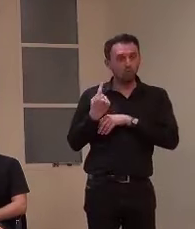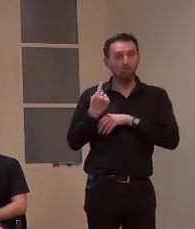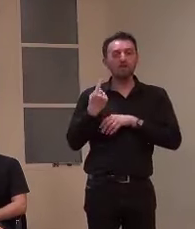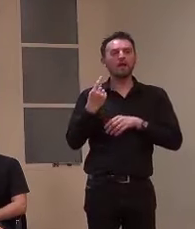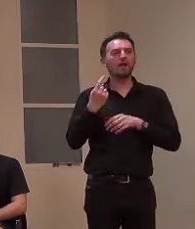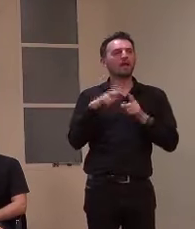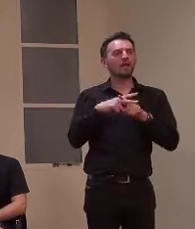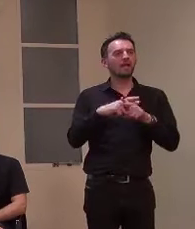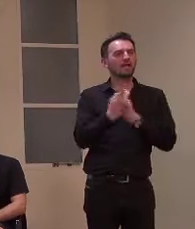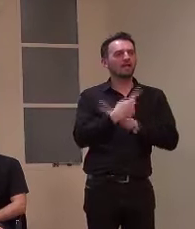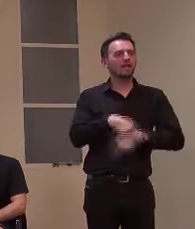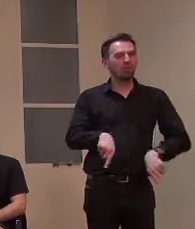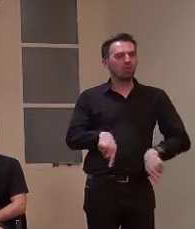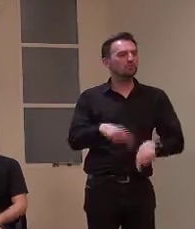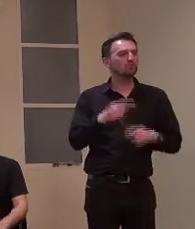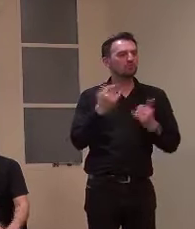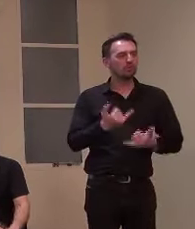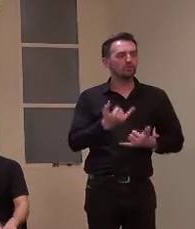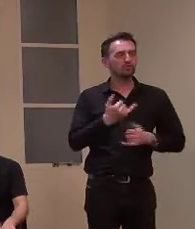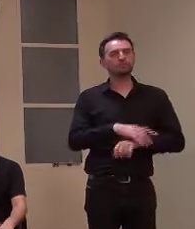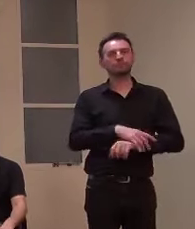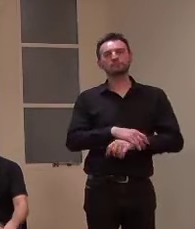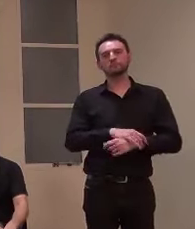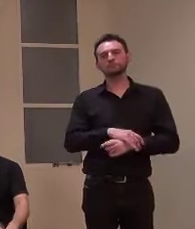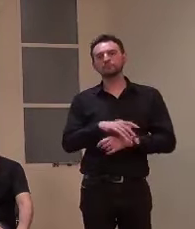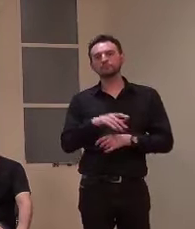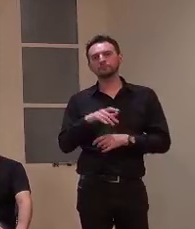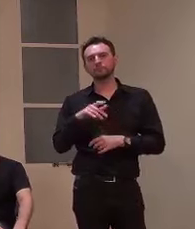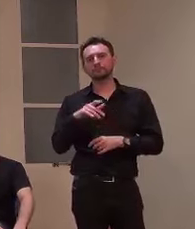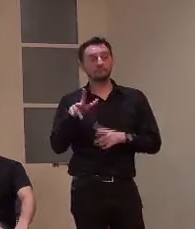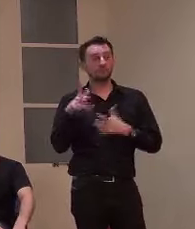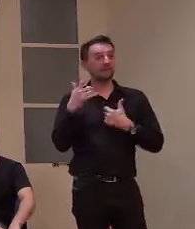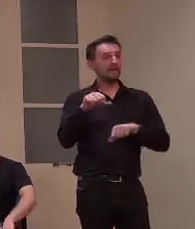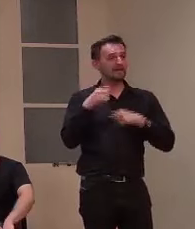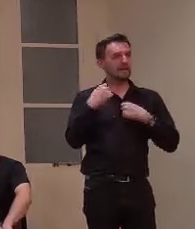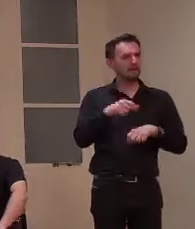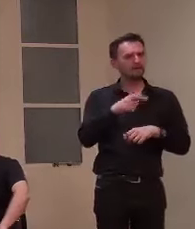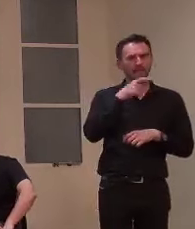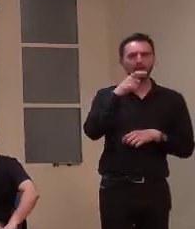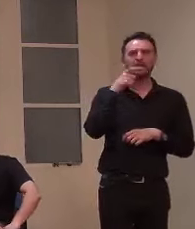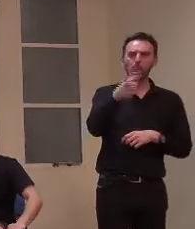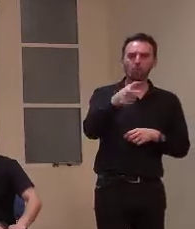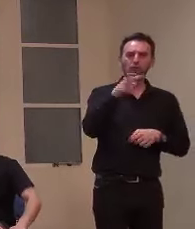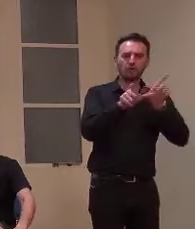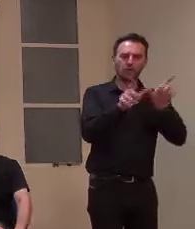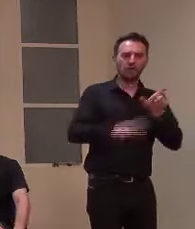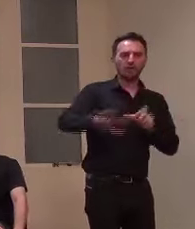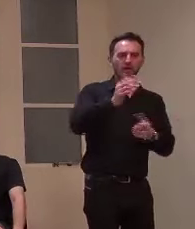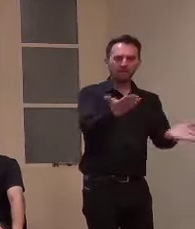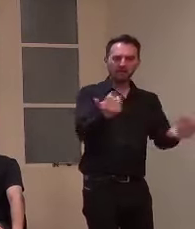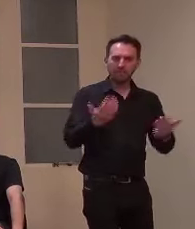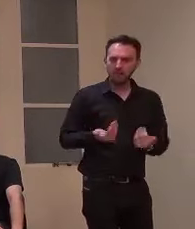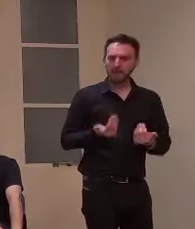son los recursos posibles en que media esta práctica responden a demandas la comunidad